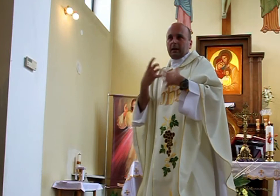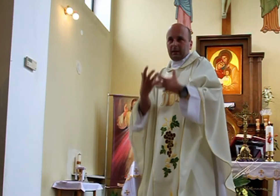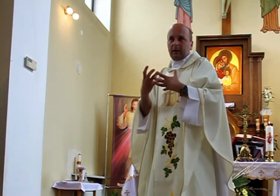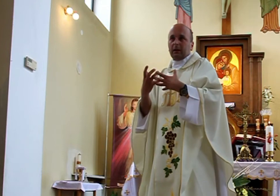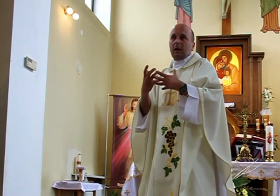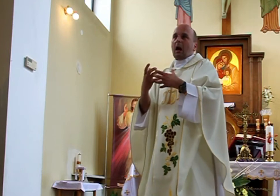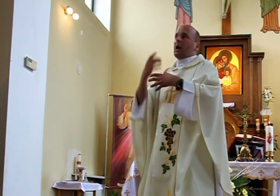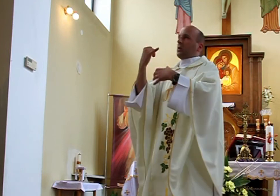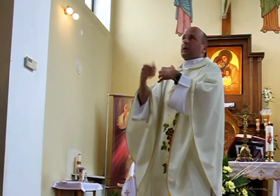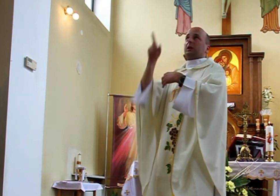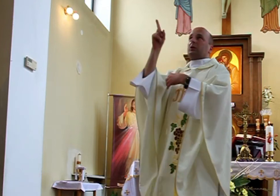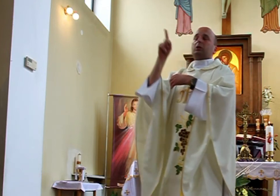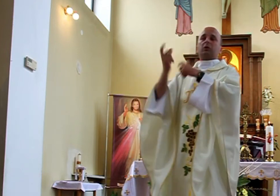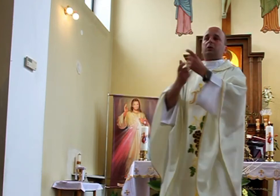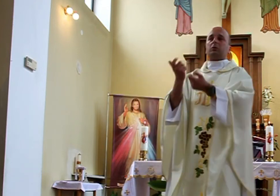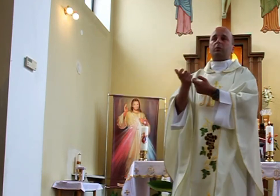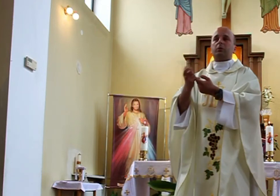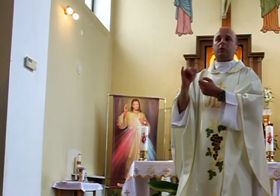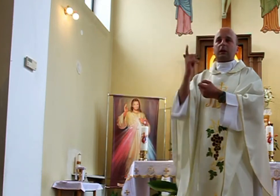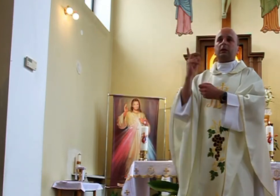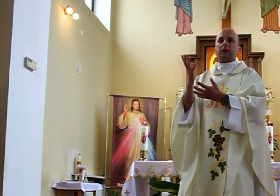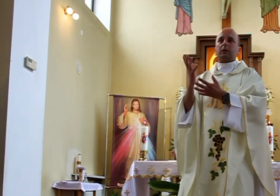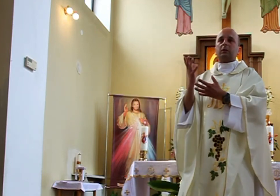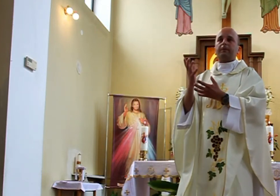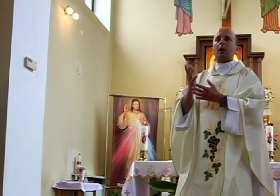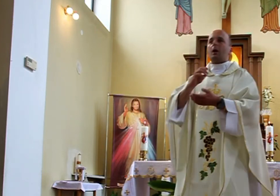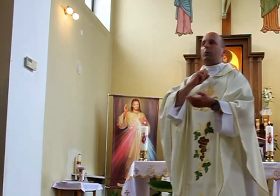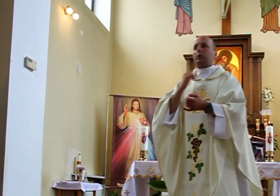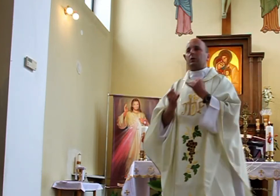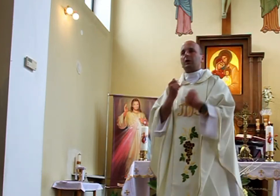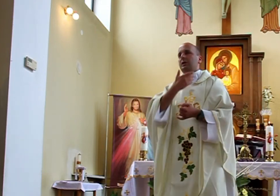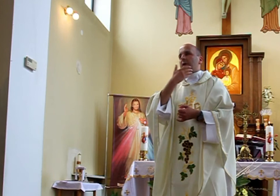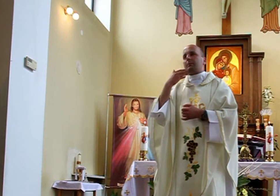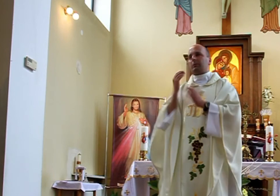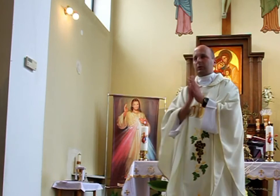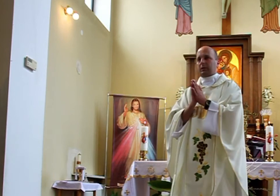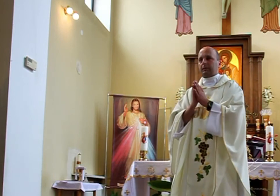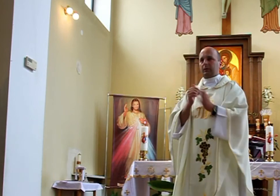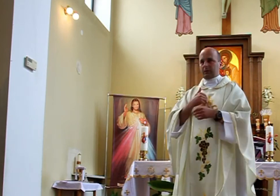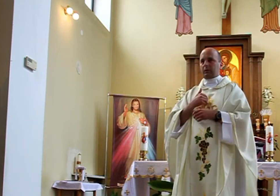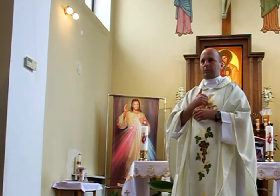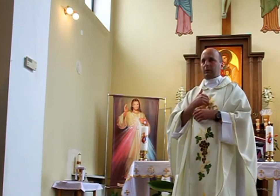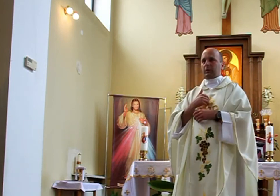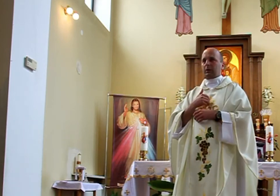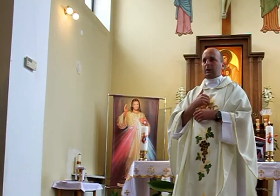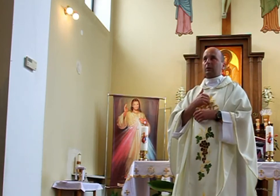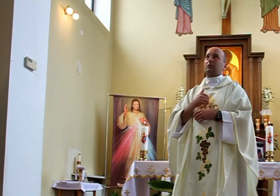chcę, ale ostatecznie to Ty zrób, jak Ty chcesz. Bo jeżeli nie ma modlitwy z mojej, tylko